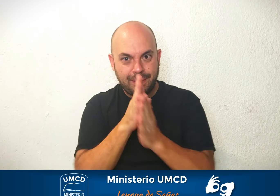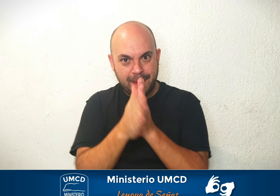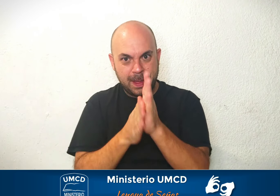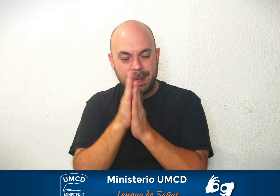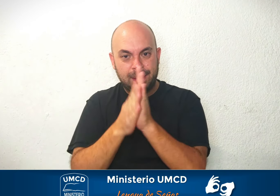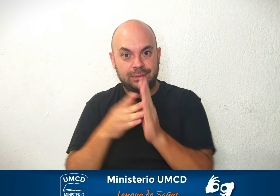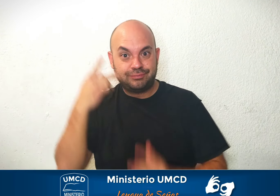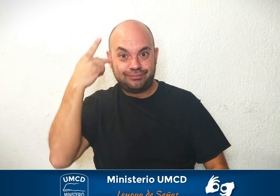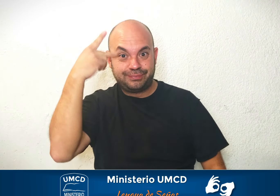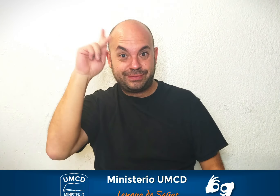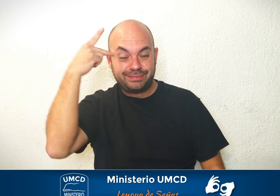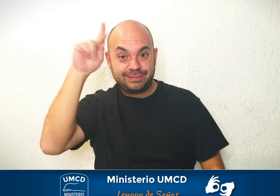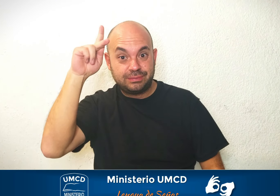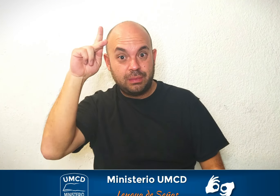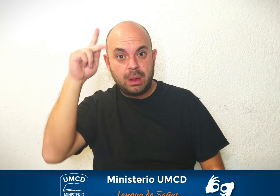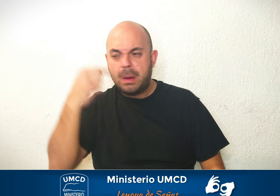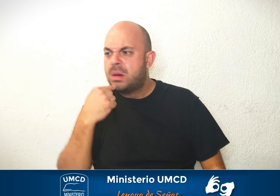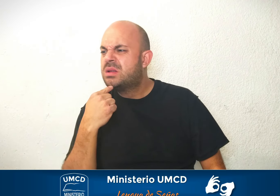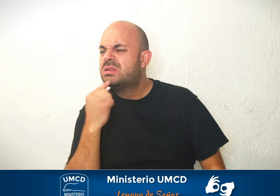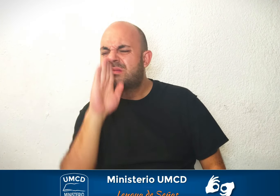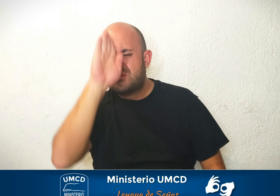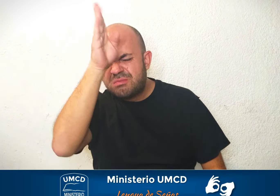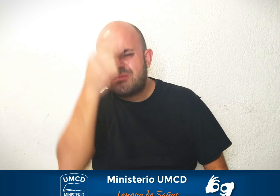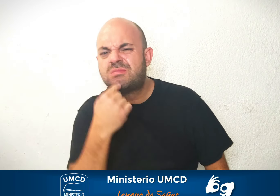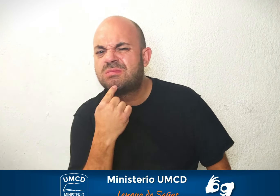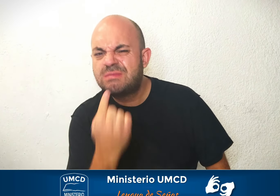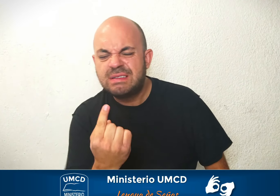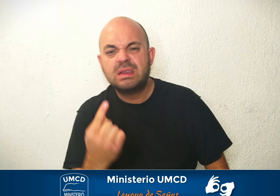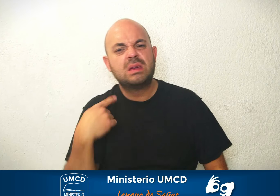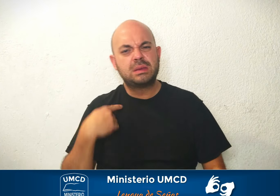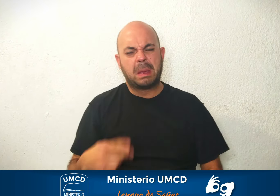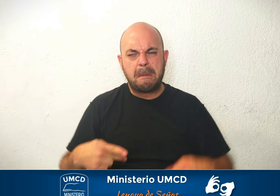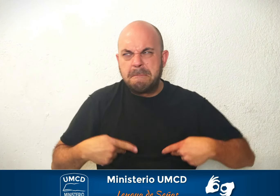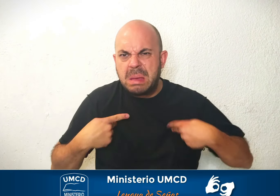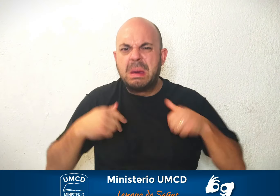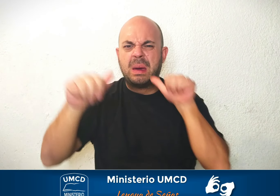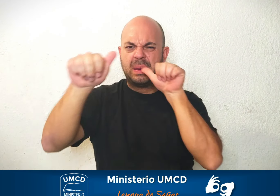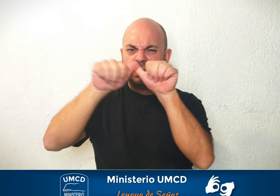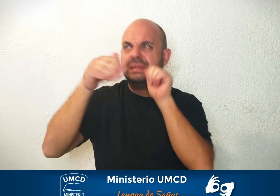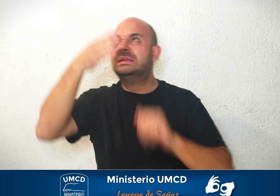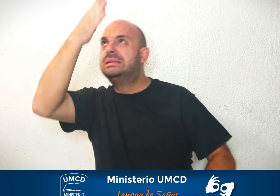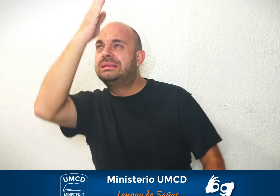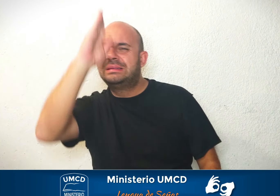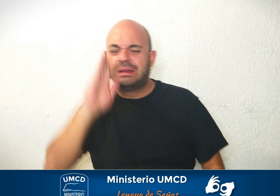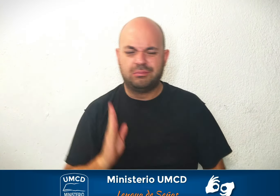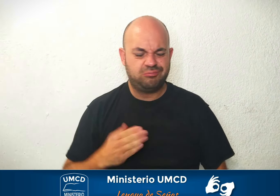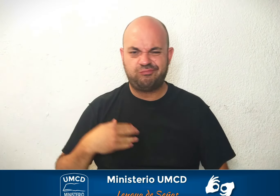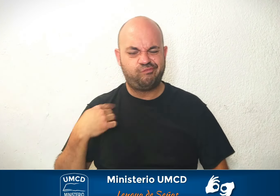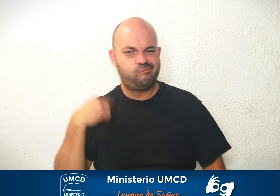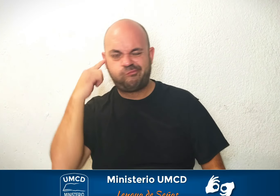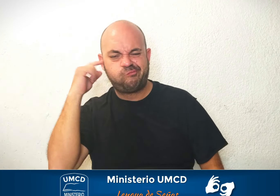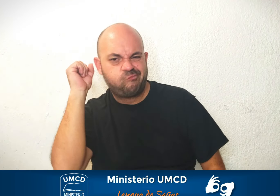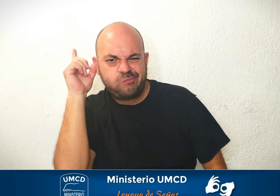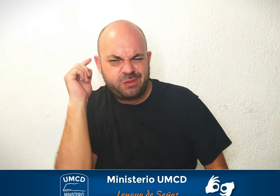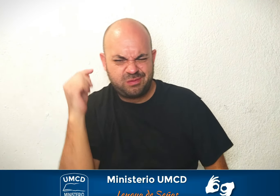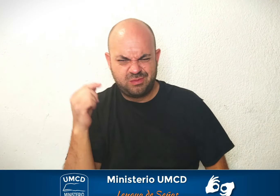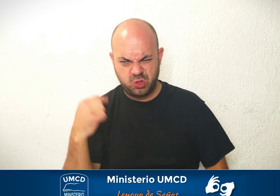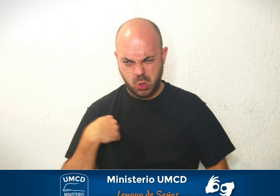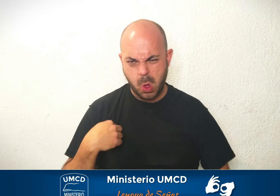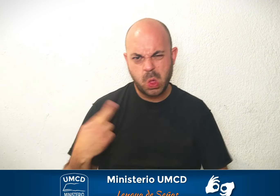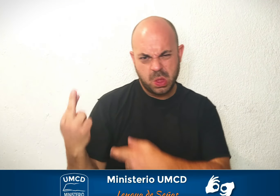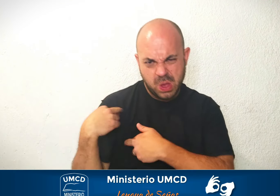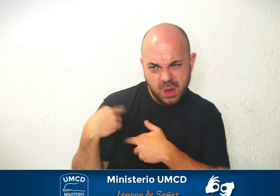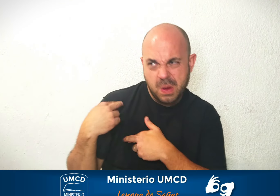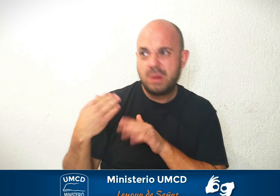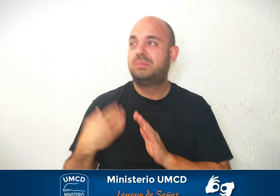en muchos de sus escritos a lo largo del Nuevo Testamento. ¿Por qué implica eso? ¿Cómo eso puede afectar mi vida como creyente?